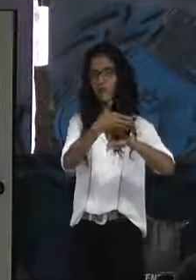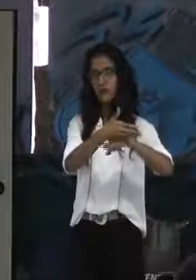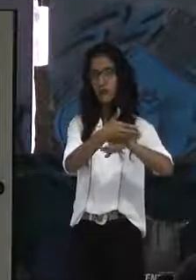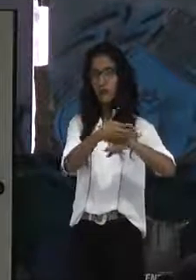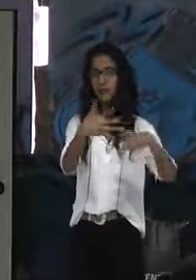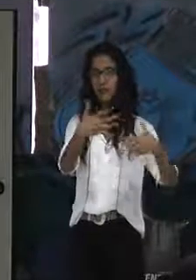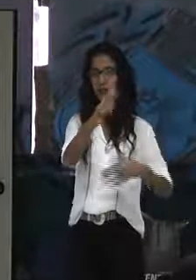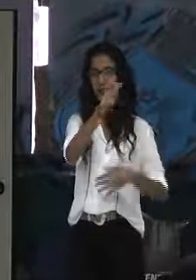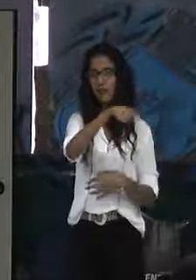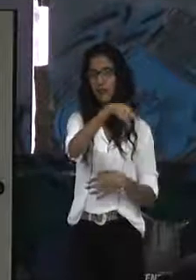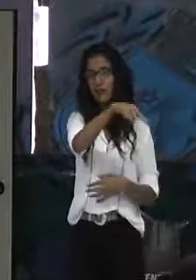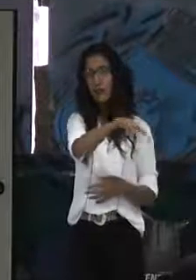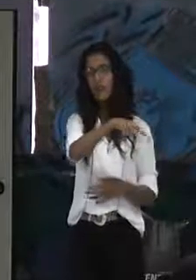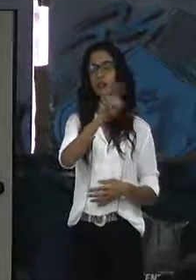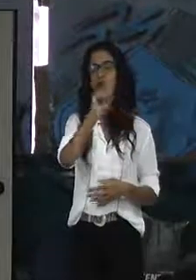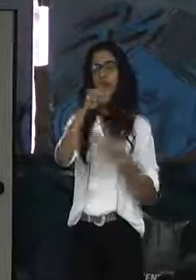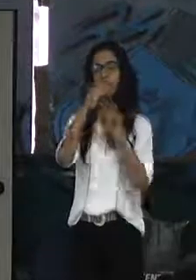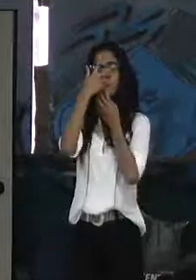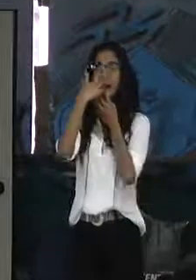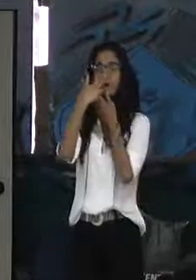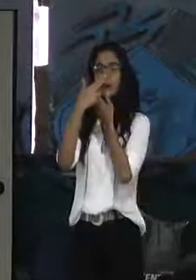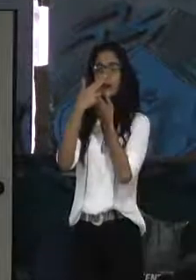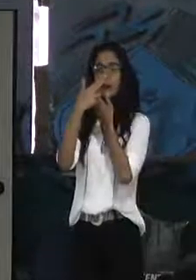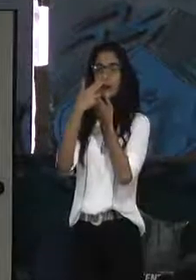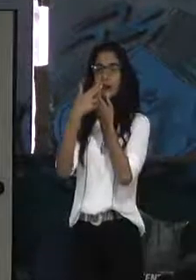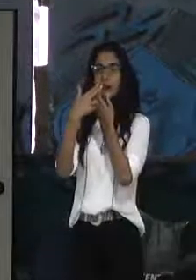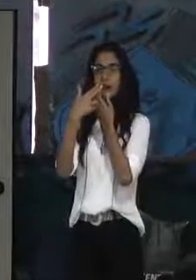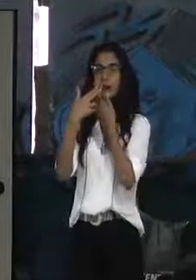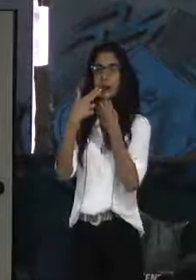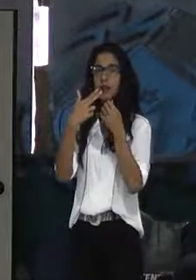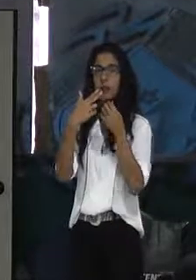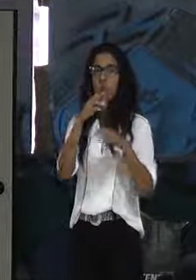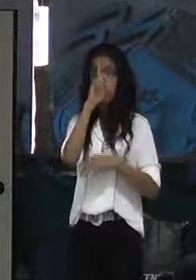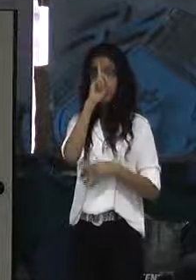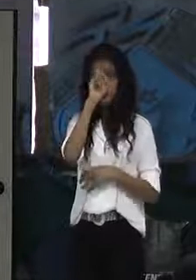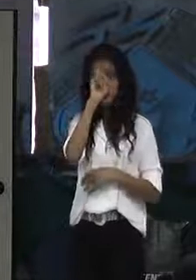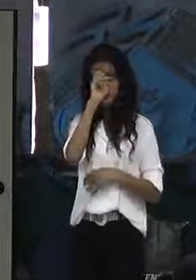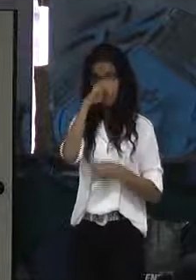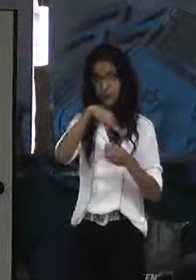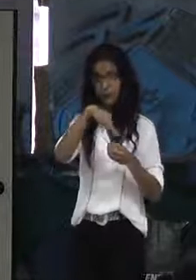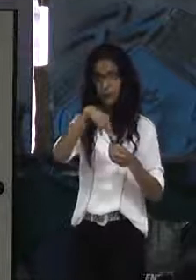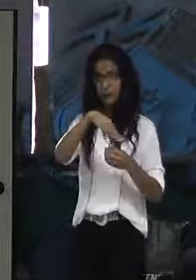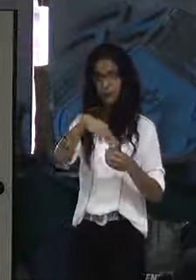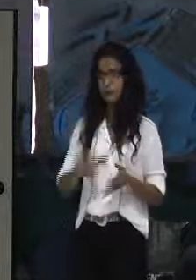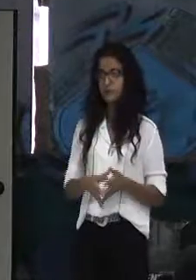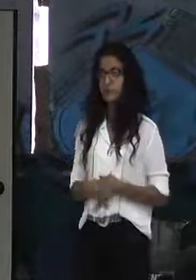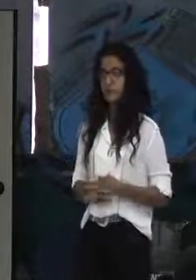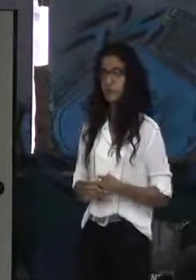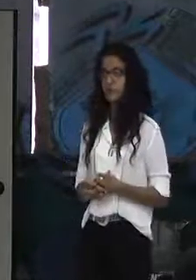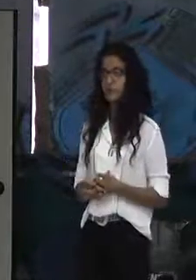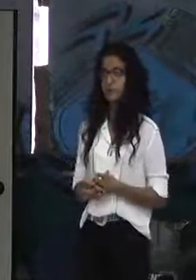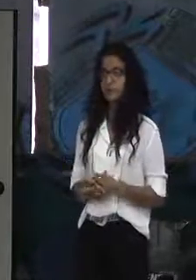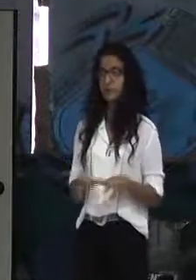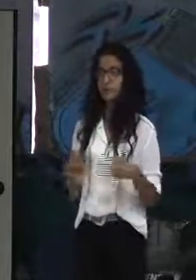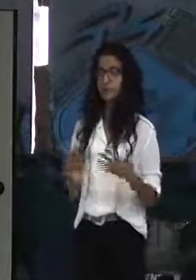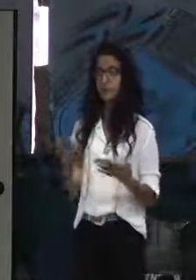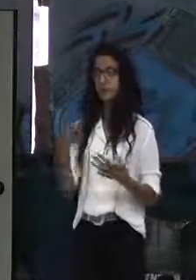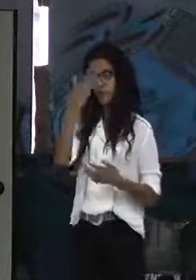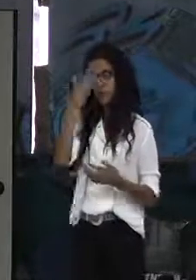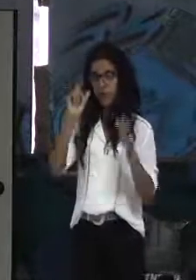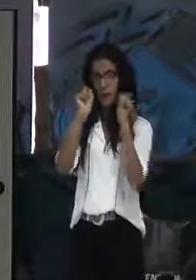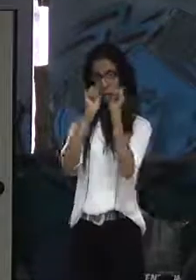nós ilhéenses um pouco o papel de hospital municipal. Por isso que quando nós também quisemos chamar a